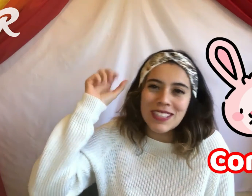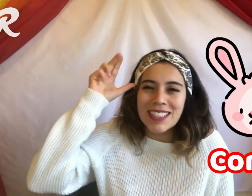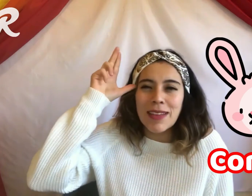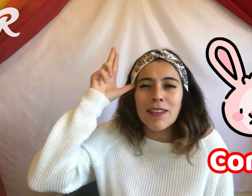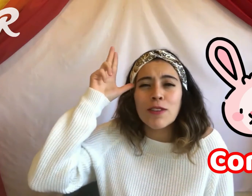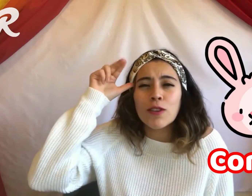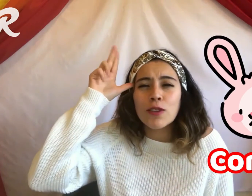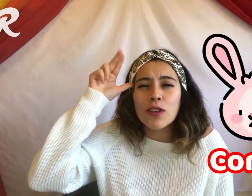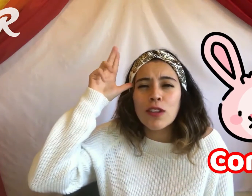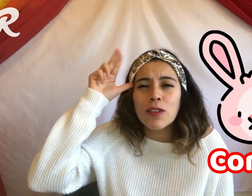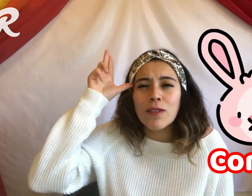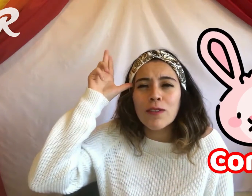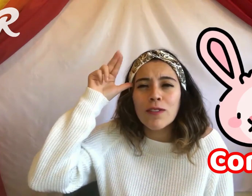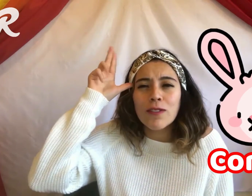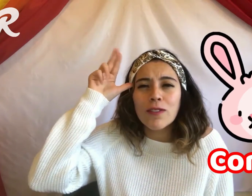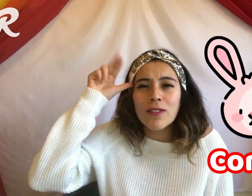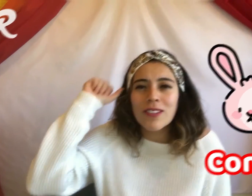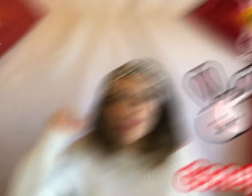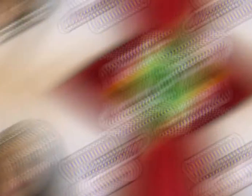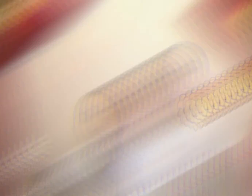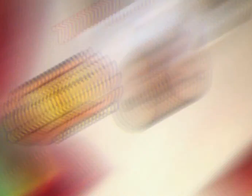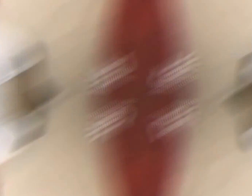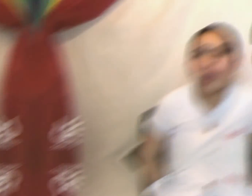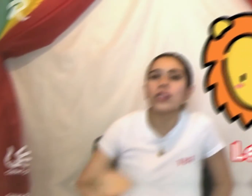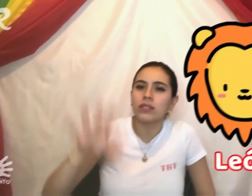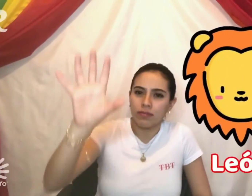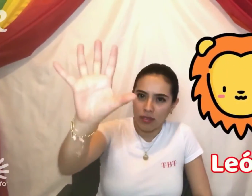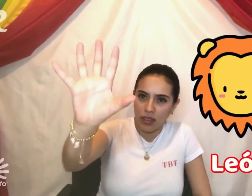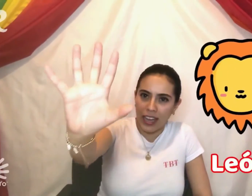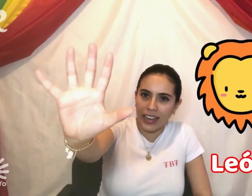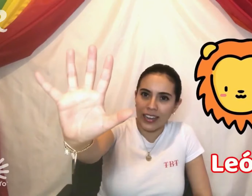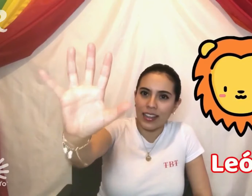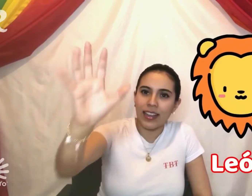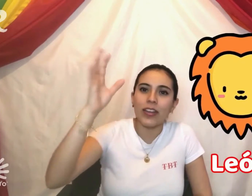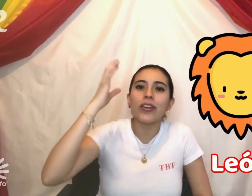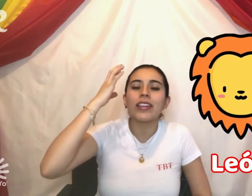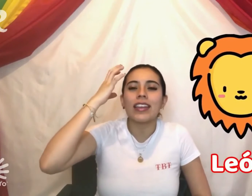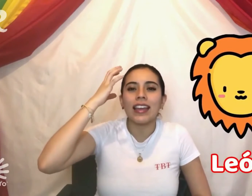saben, conejito. León, la garrita de león y aquí